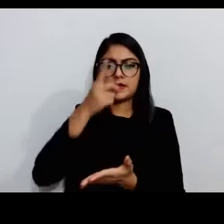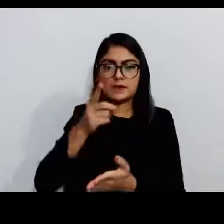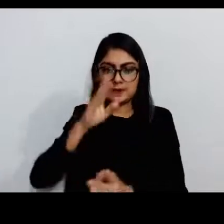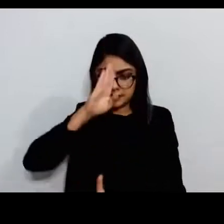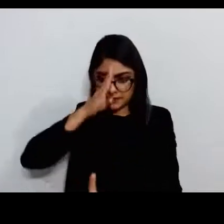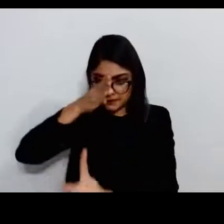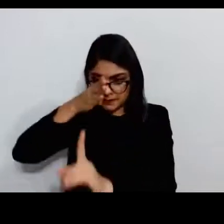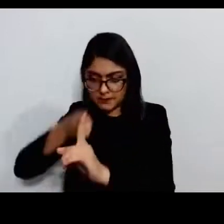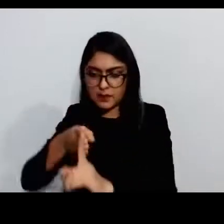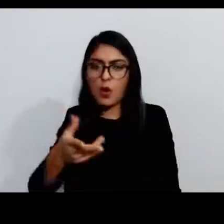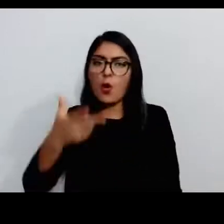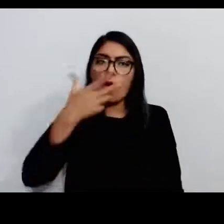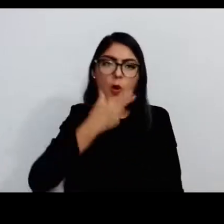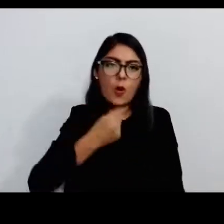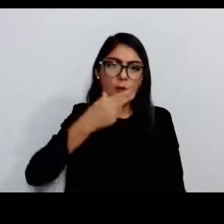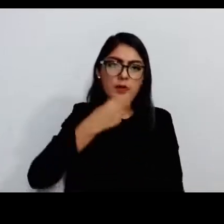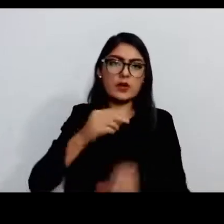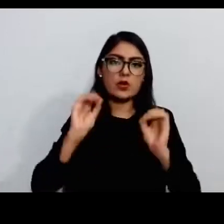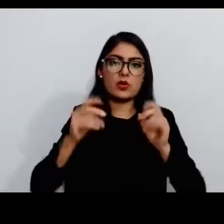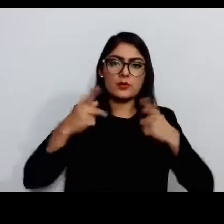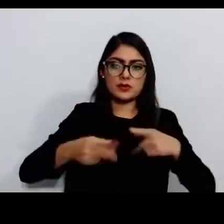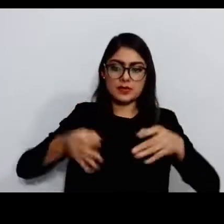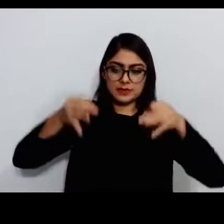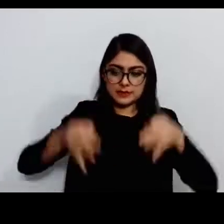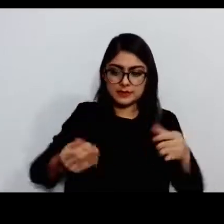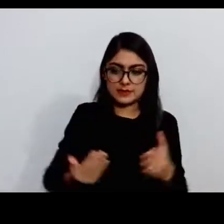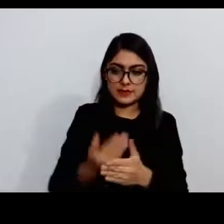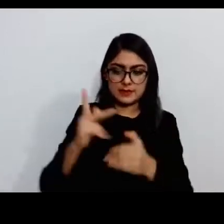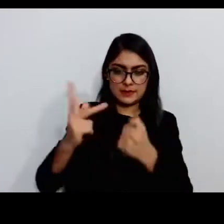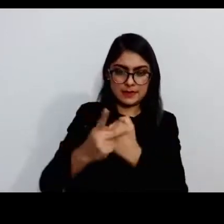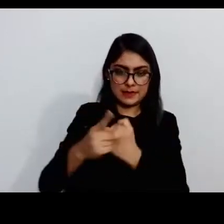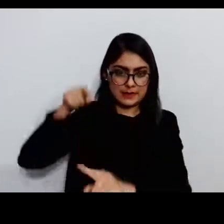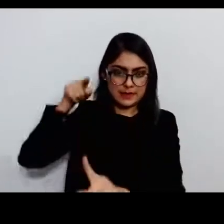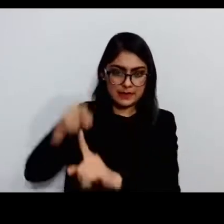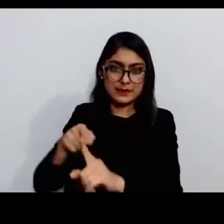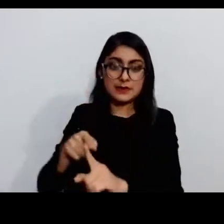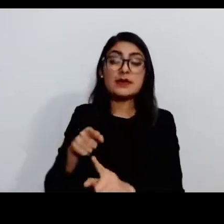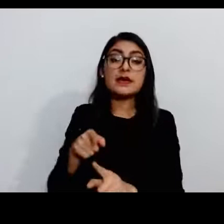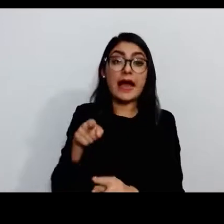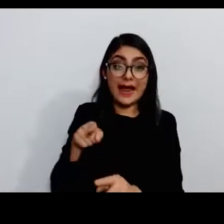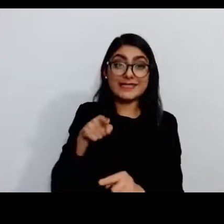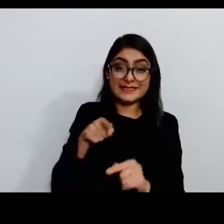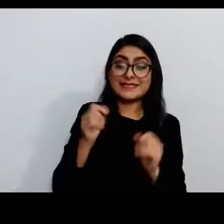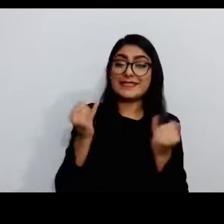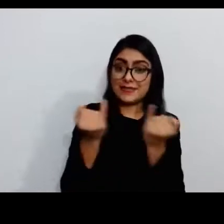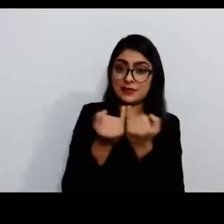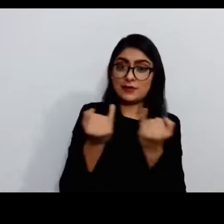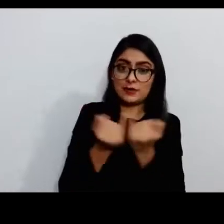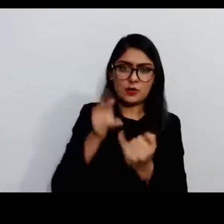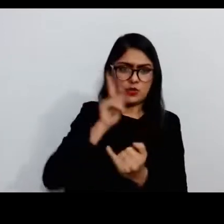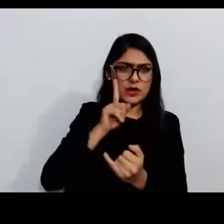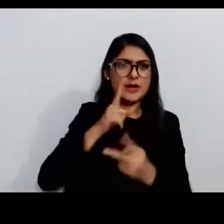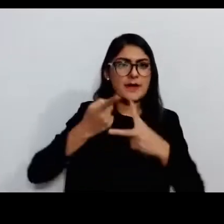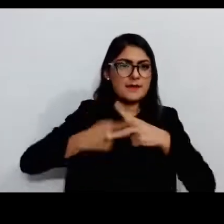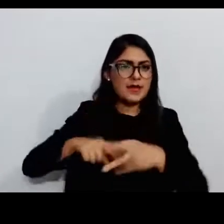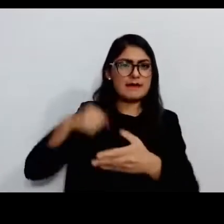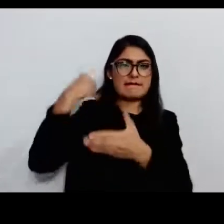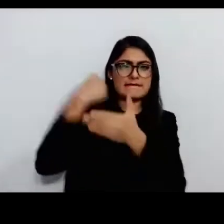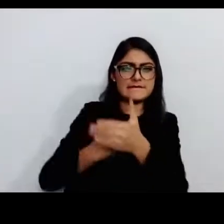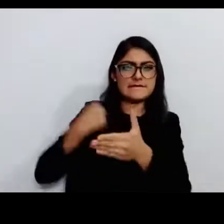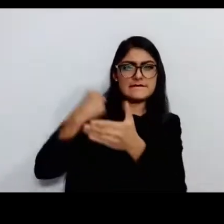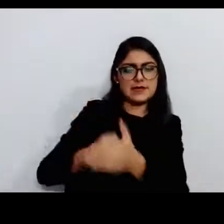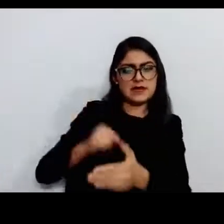en el hombre y en el ciudadano, desde ese momento también el movimiento feminista, digamos, las mujeres empiezan a protestar por esa